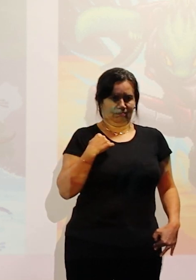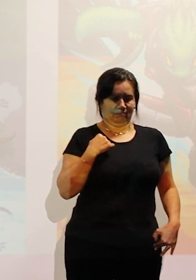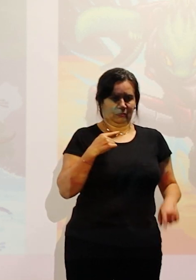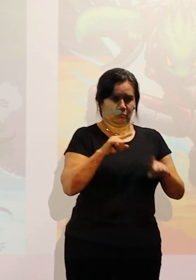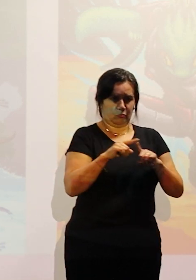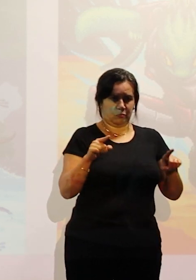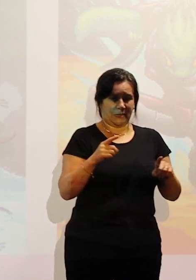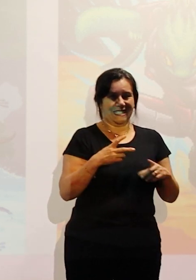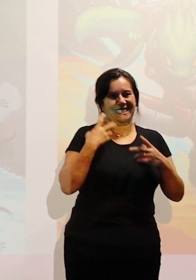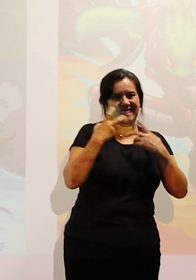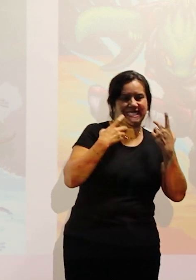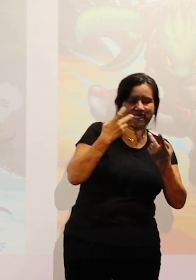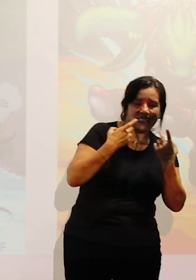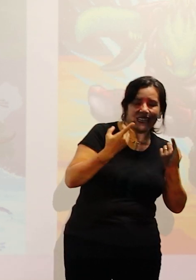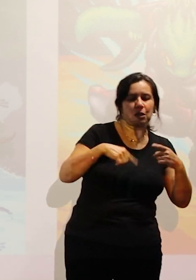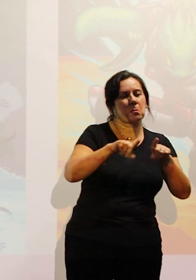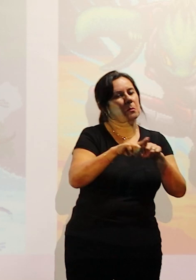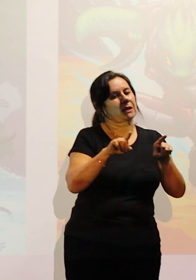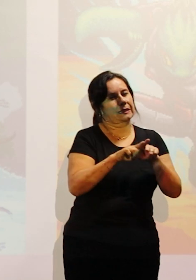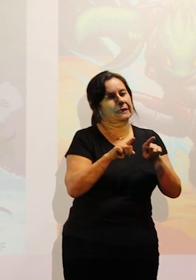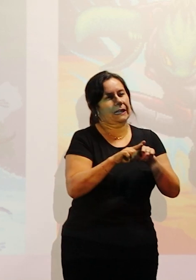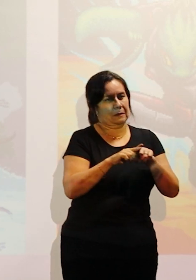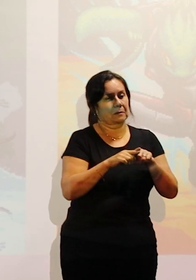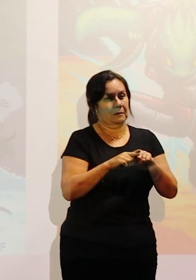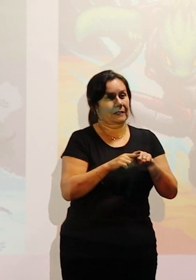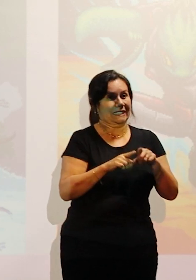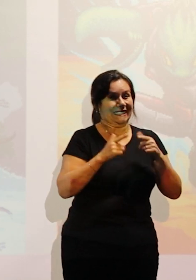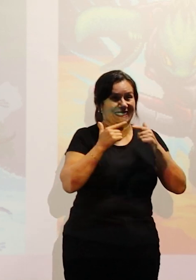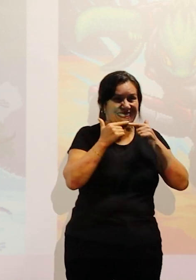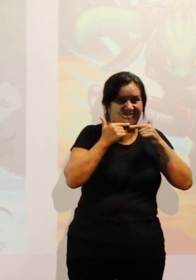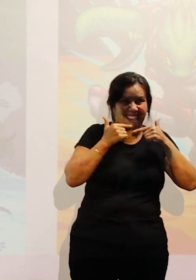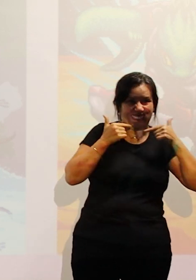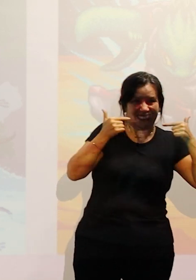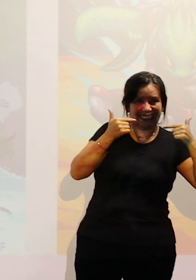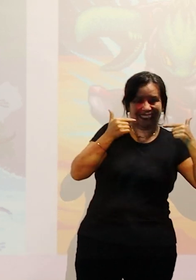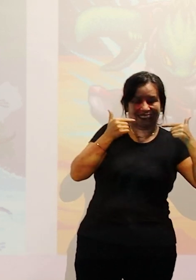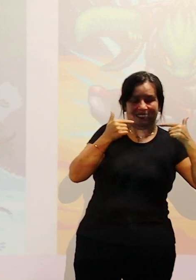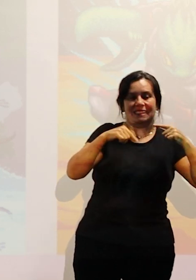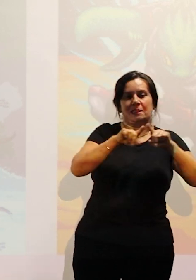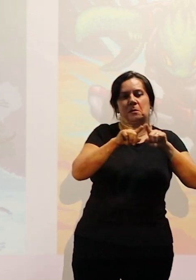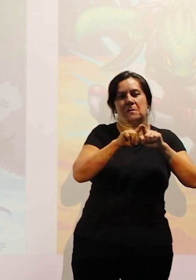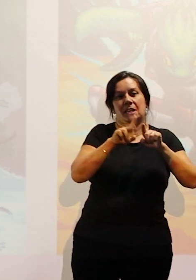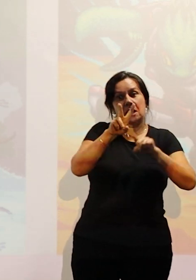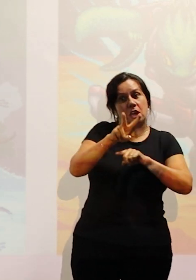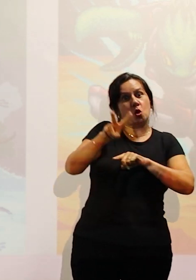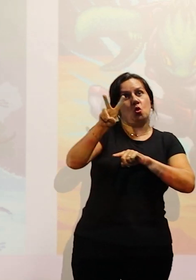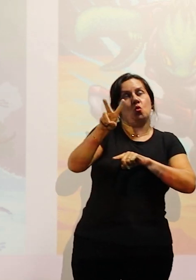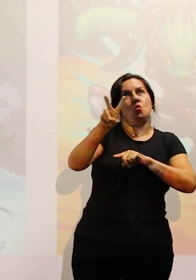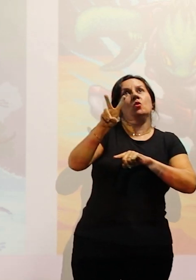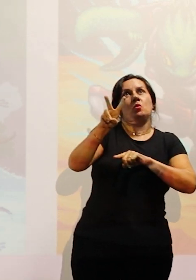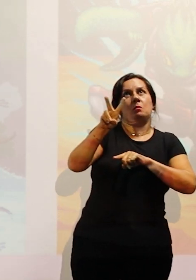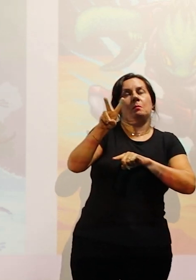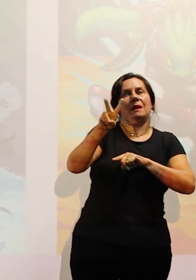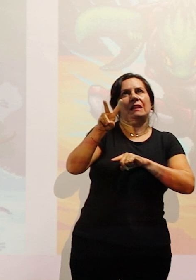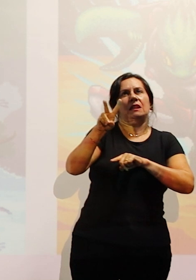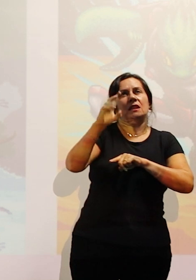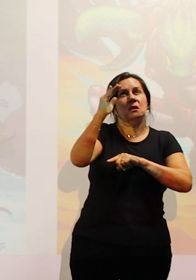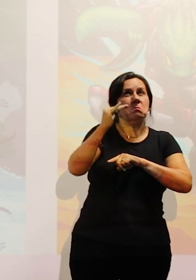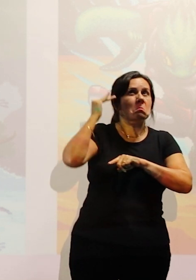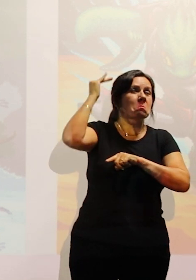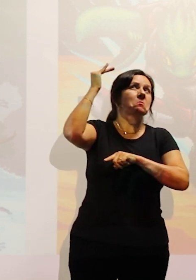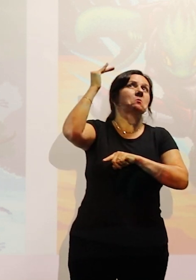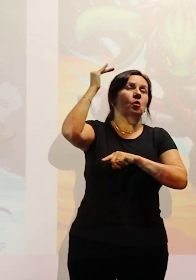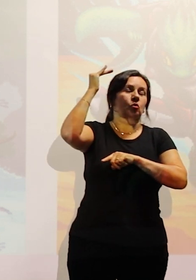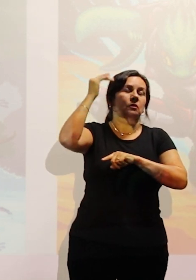um sorriso meio canto de boca, para dizer que ele é sarcástico, e ele olhando para cima, assim, com o